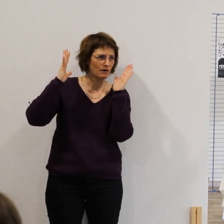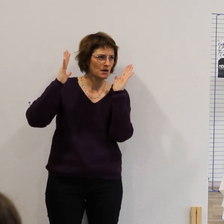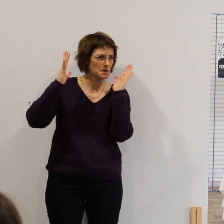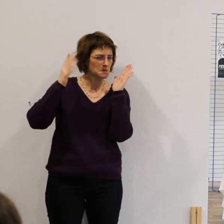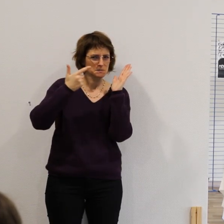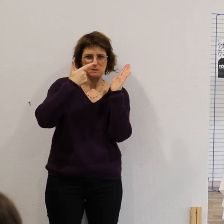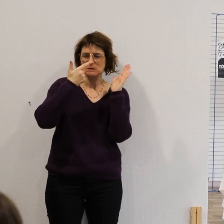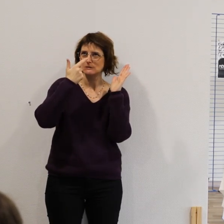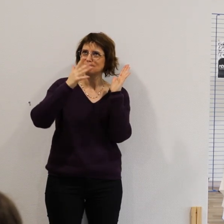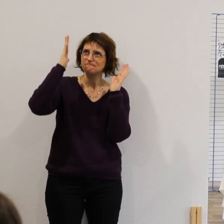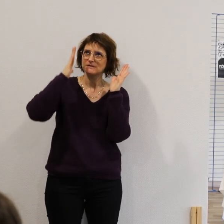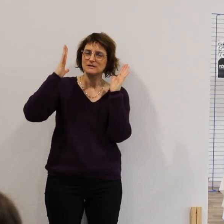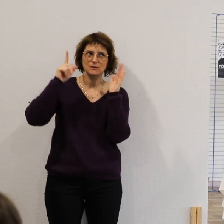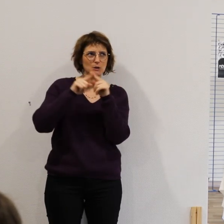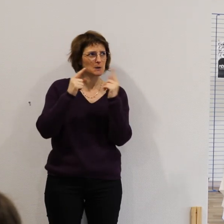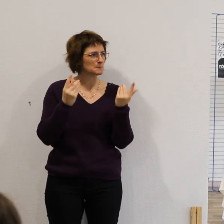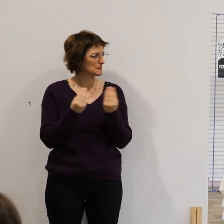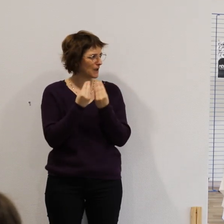chasser.